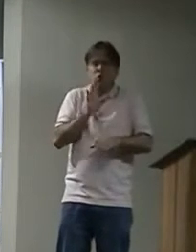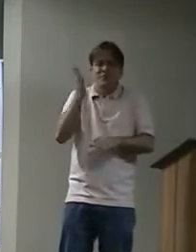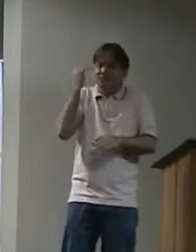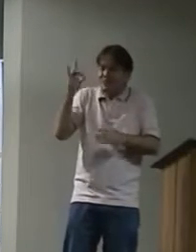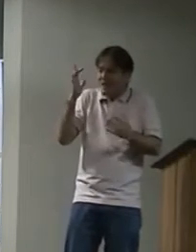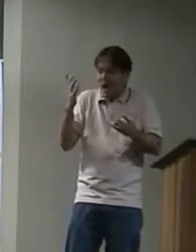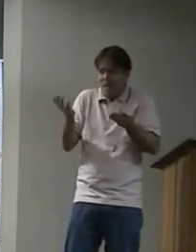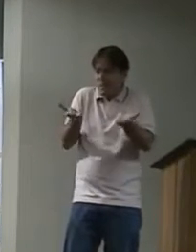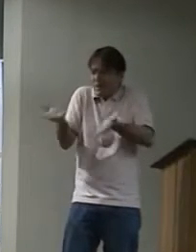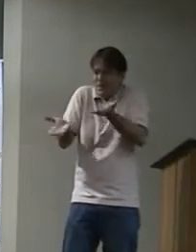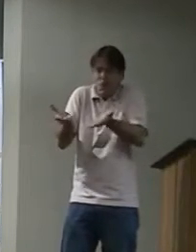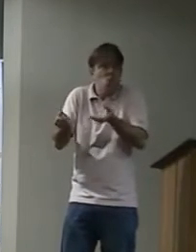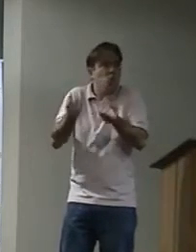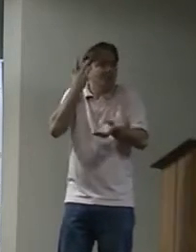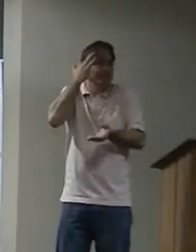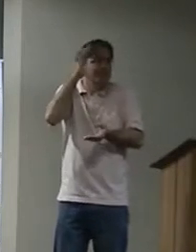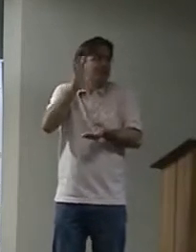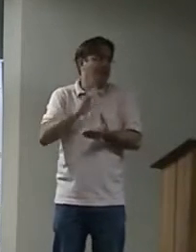há muito tempo atrás